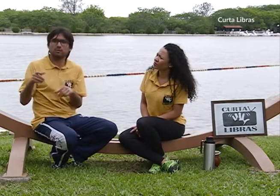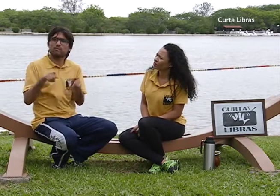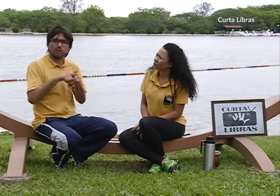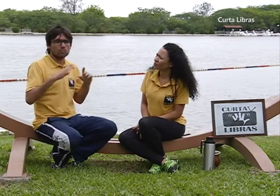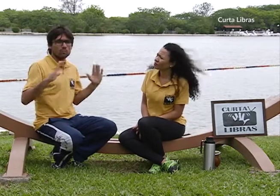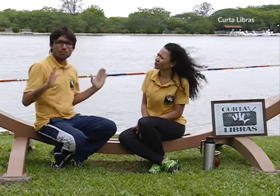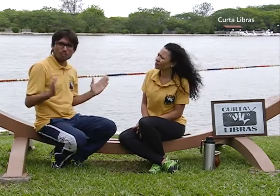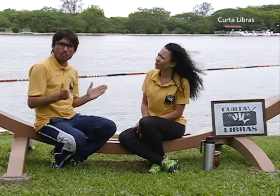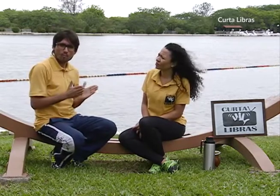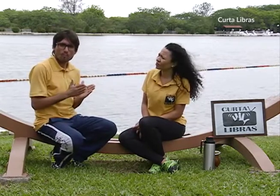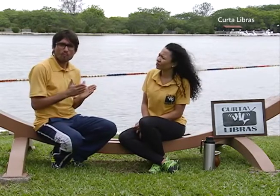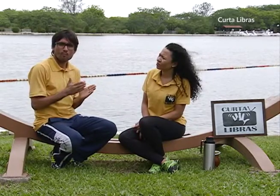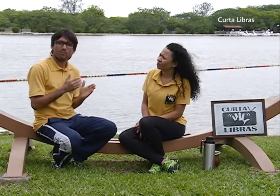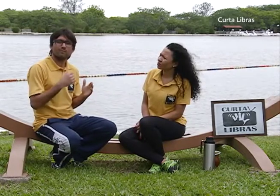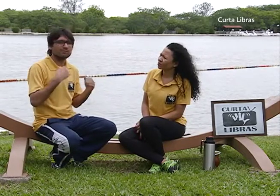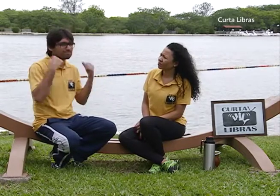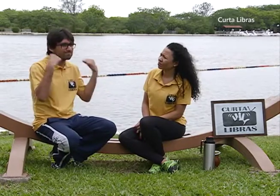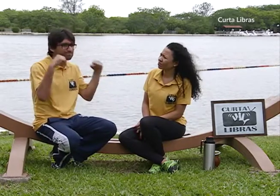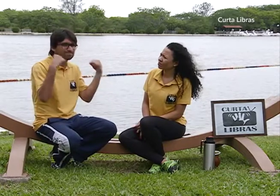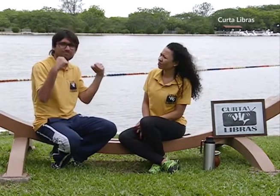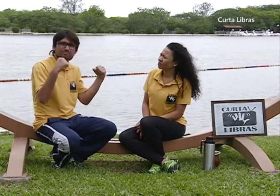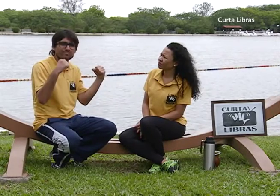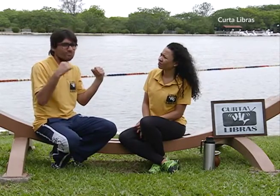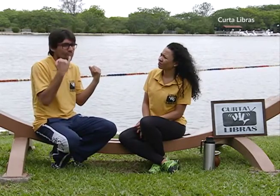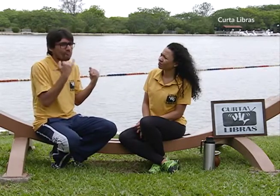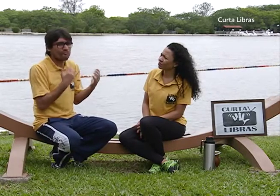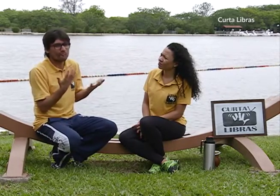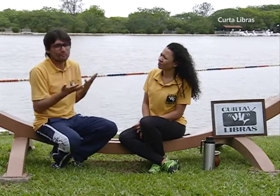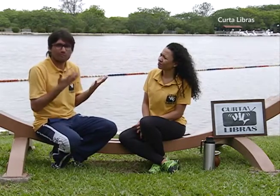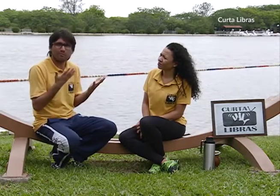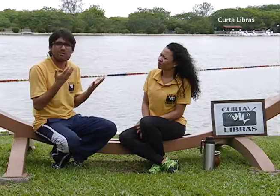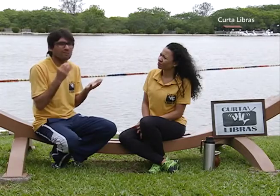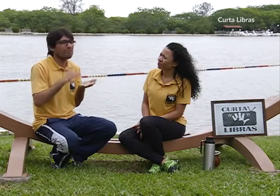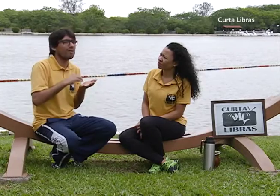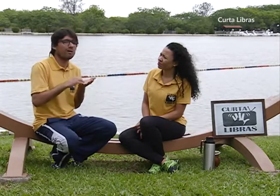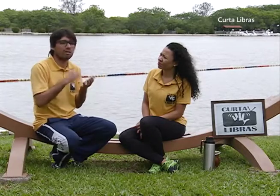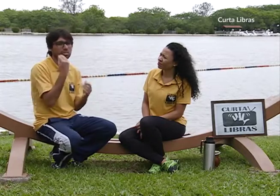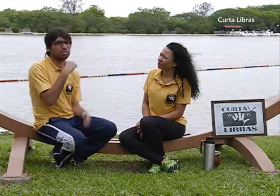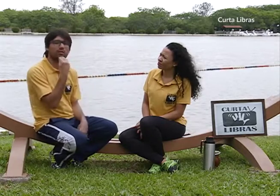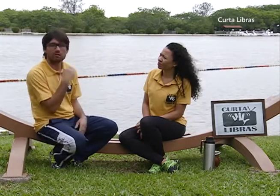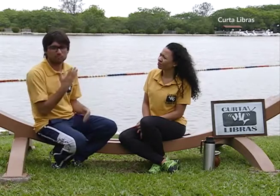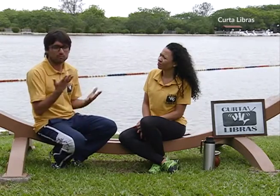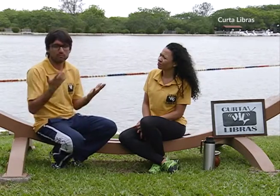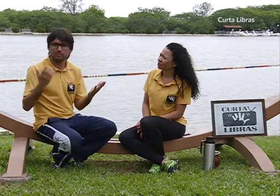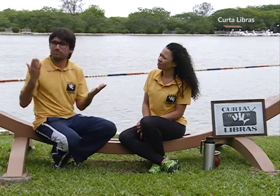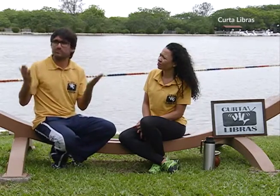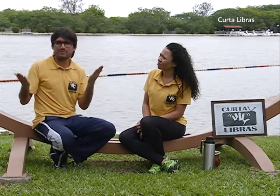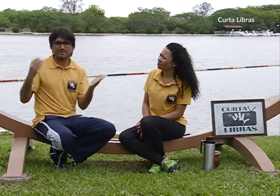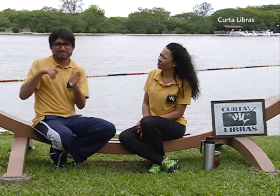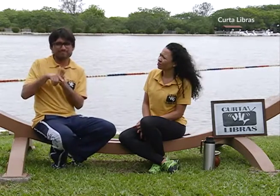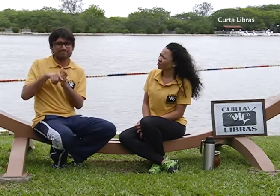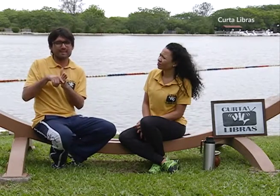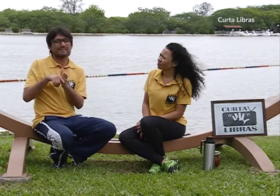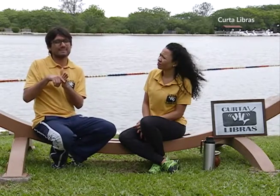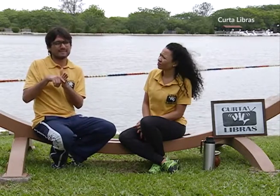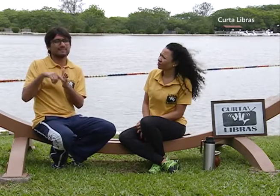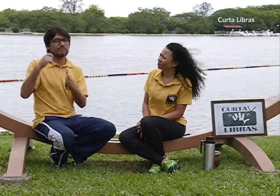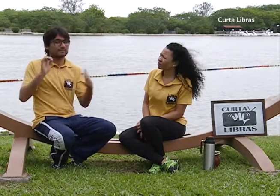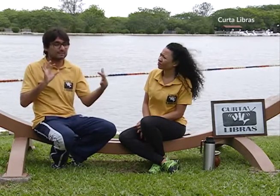Existem pessoas que são magras, aí fazem musculação, continuam magras, mas se sentem fracas, então surge essa dúvida. Mas é importante